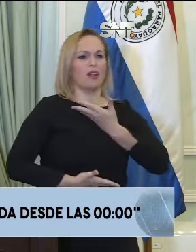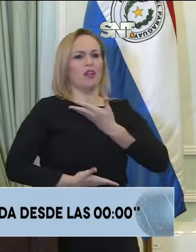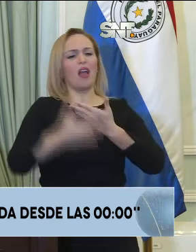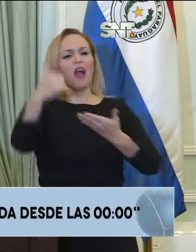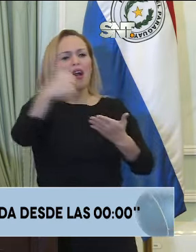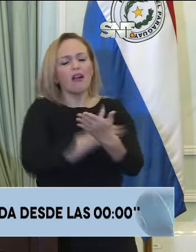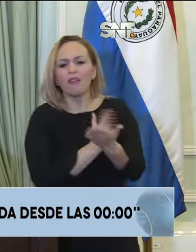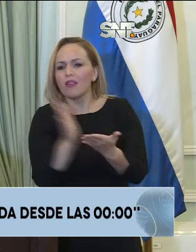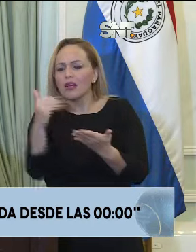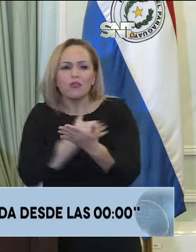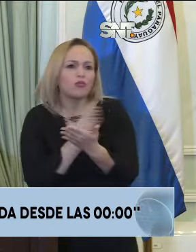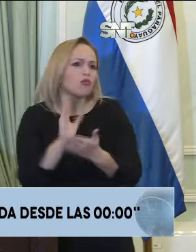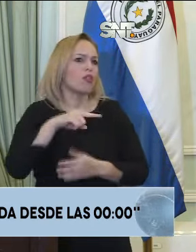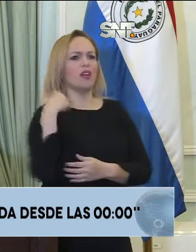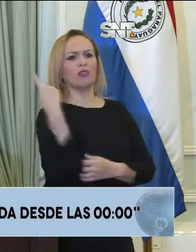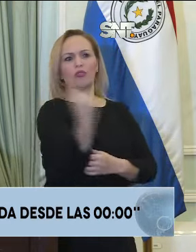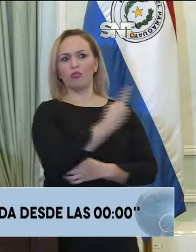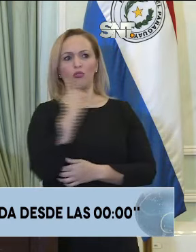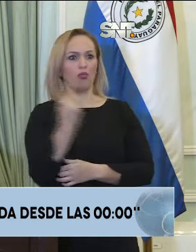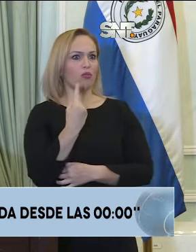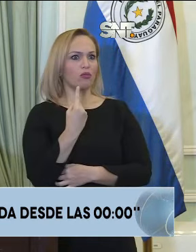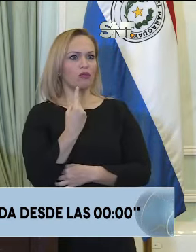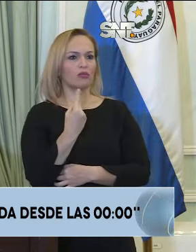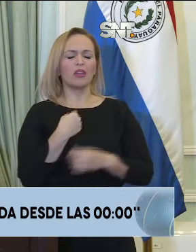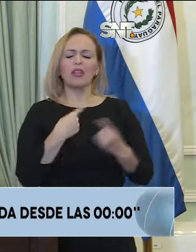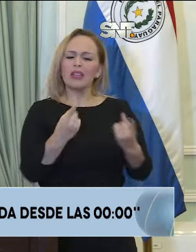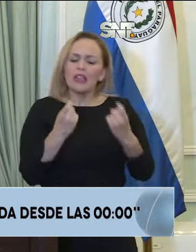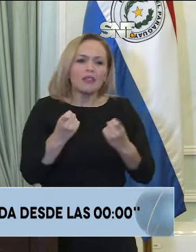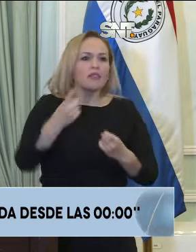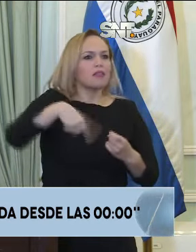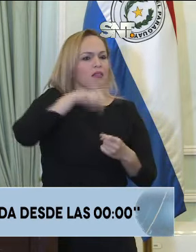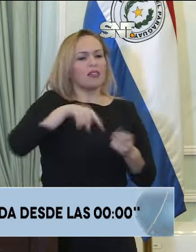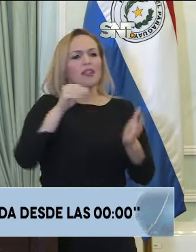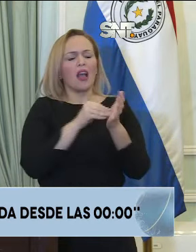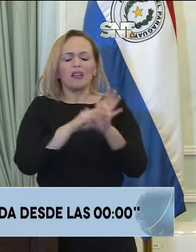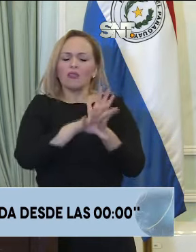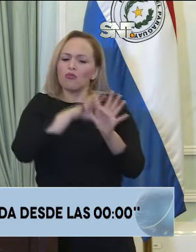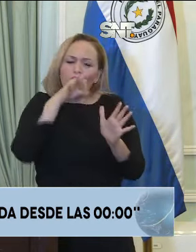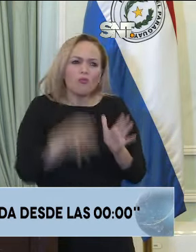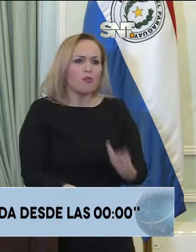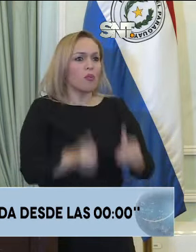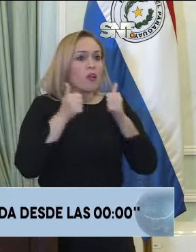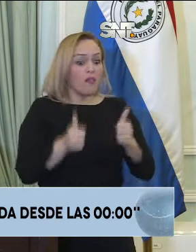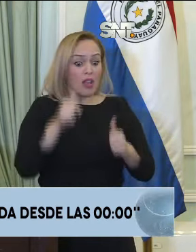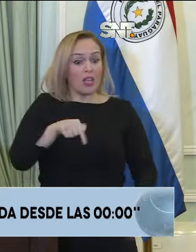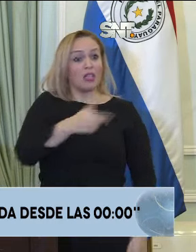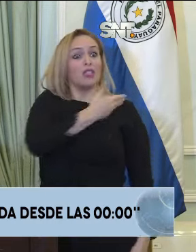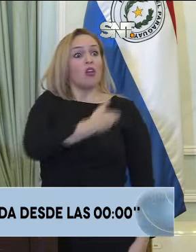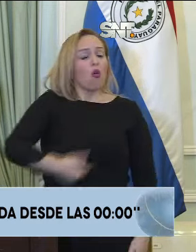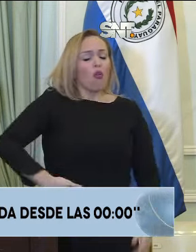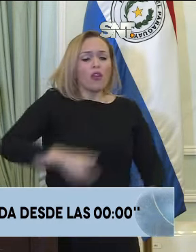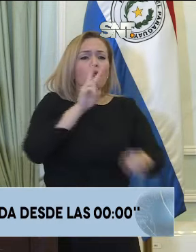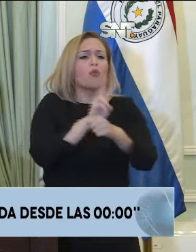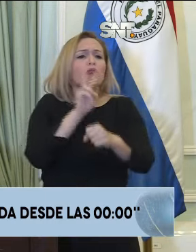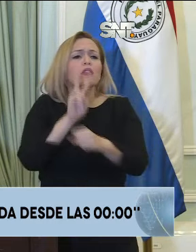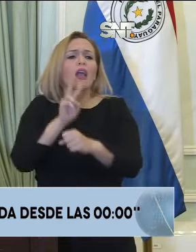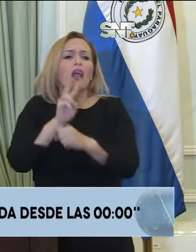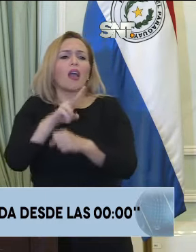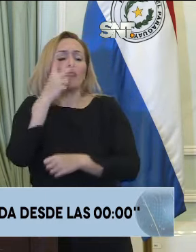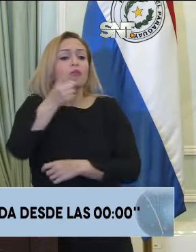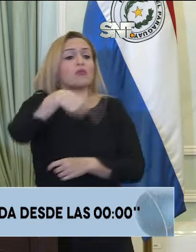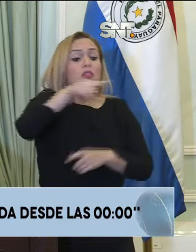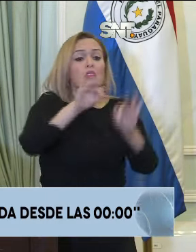solidaridad ciudadana. El Estado social de derecho y este gobierno está decidido a proteger en primer lugar